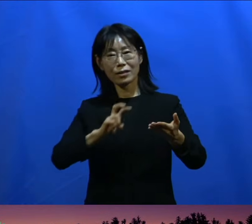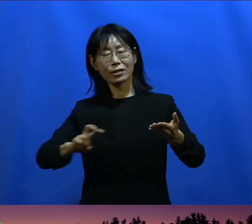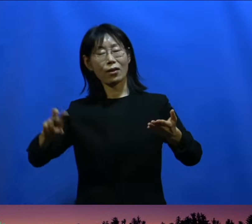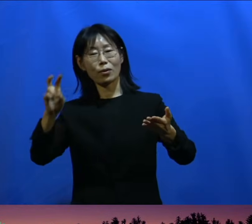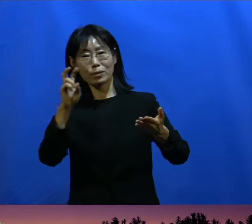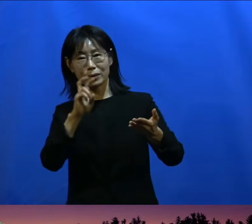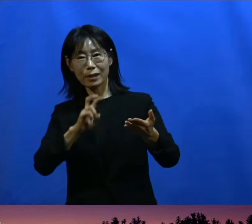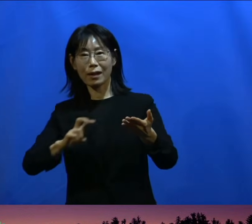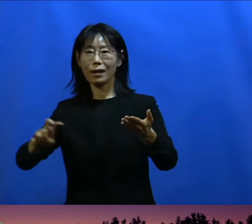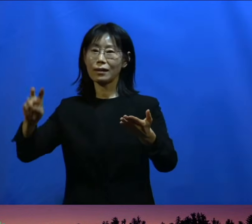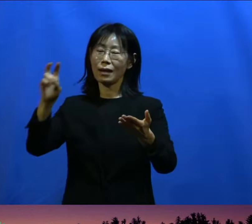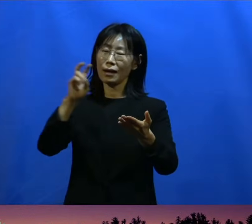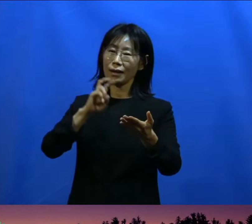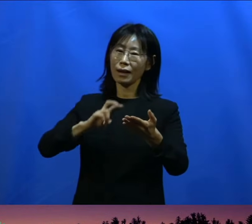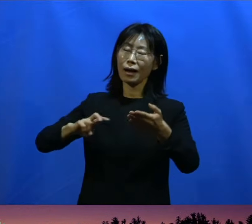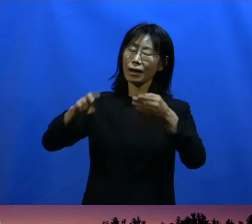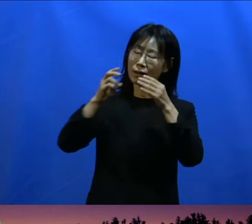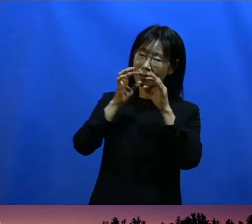서로